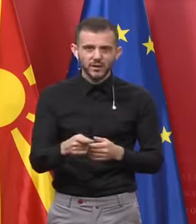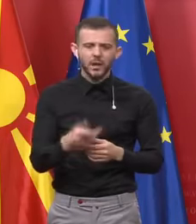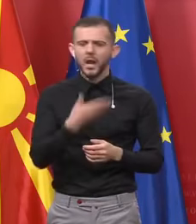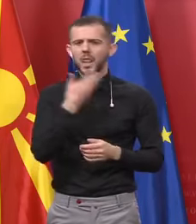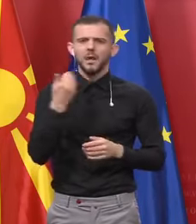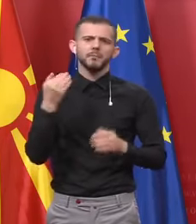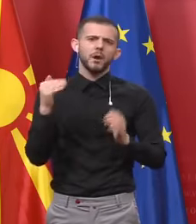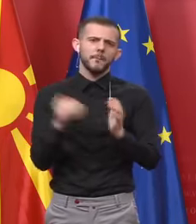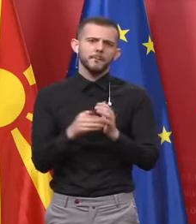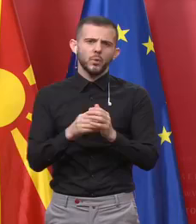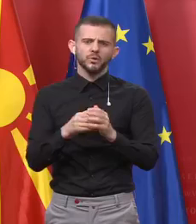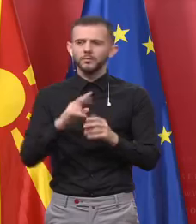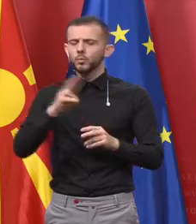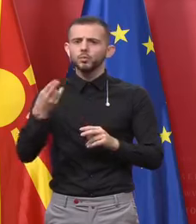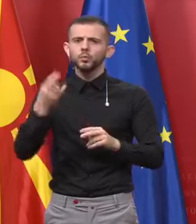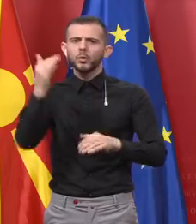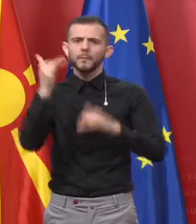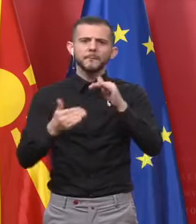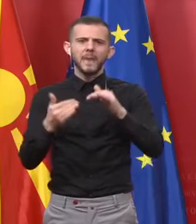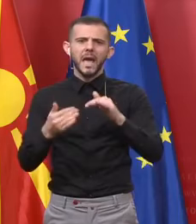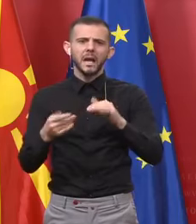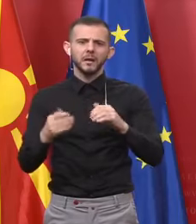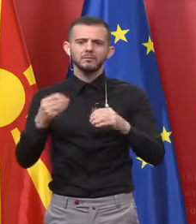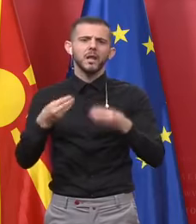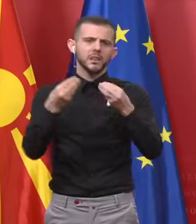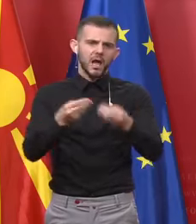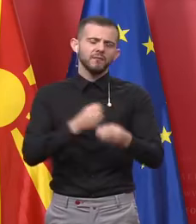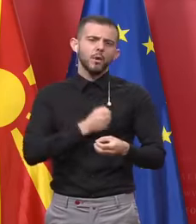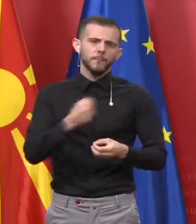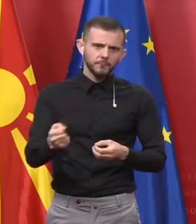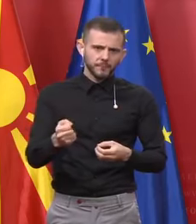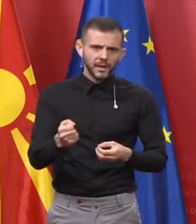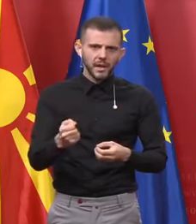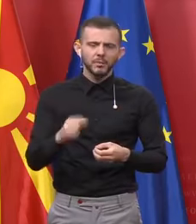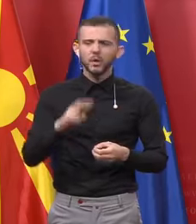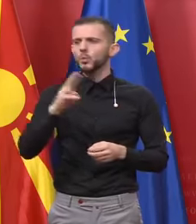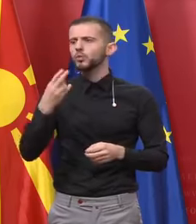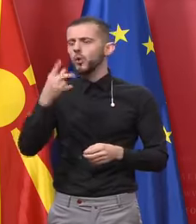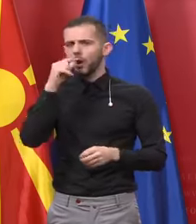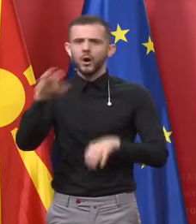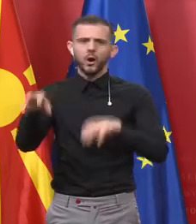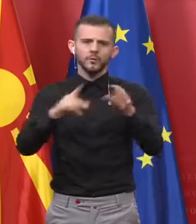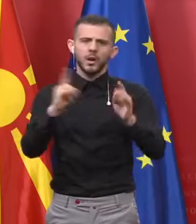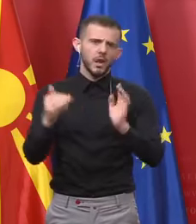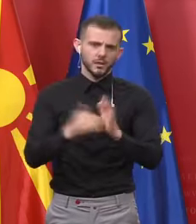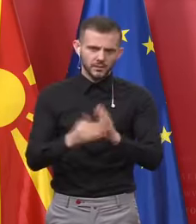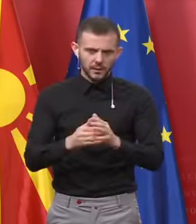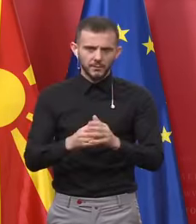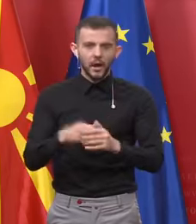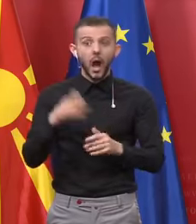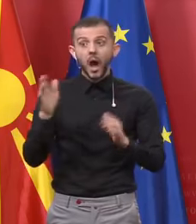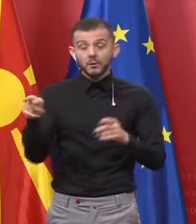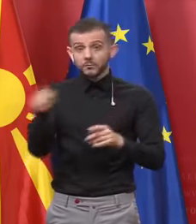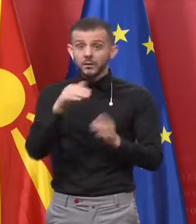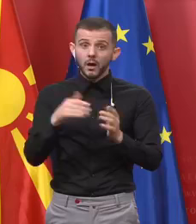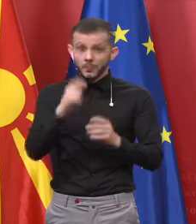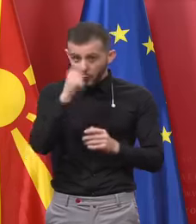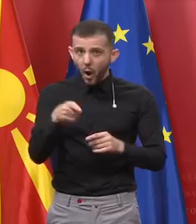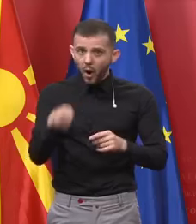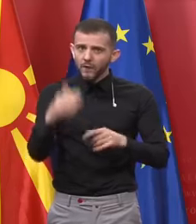дополнителна рестрикција во Прилеп или во било кој друг град или општина, заради тоа што ако се почитуваат овие мерки, тие ќе